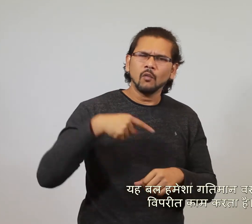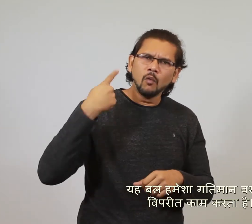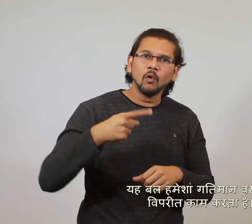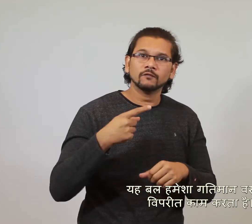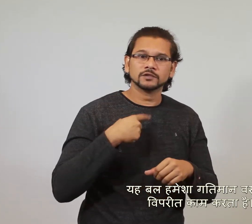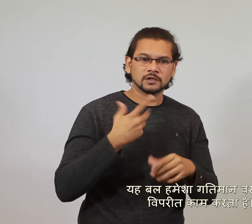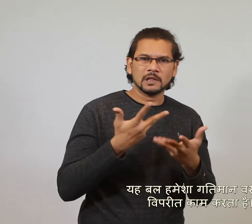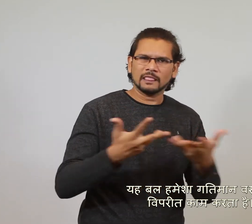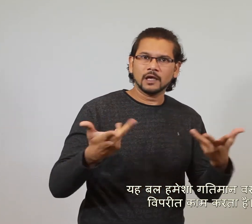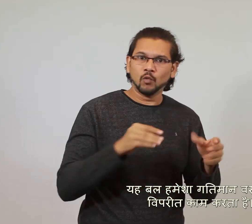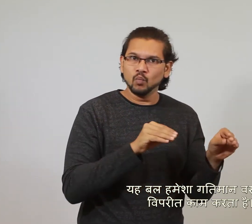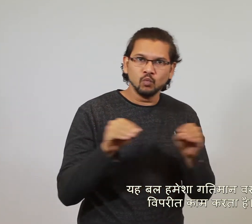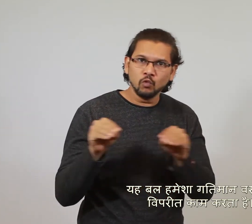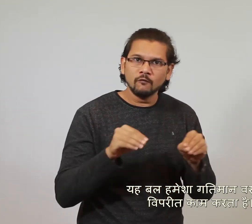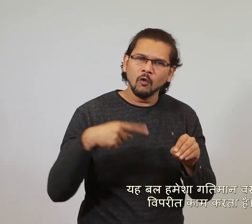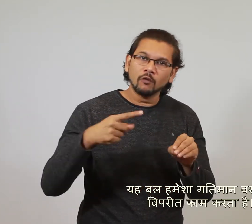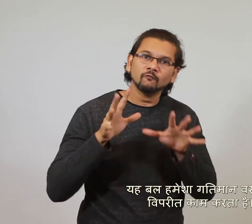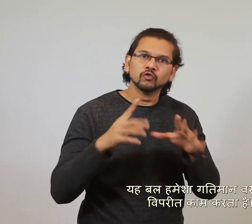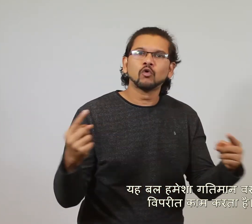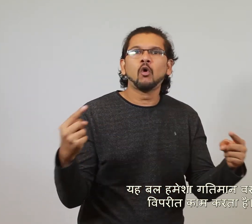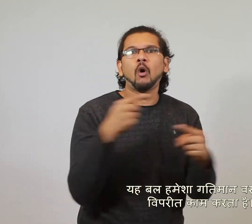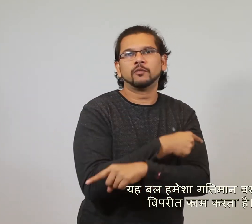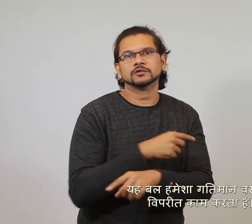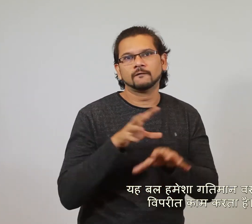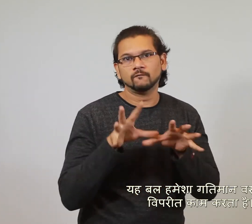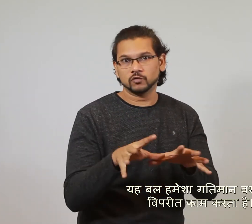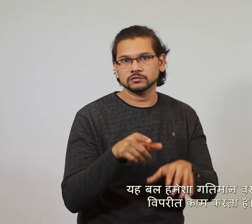ये बल हमेशा गतिमान वस्तु के विपरीत काम करता है